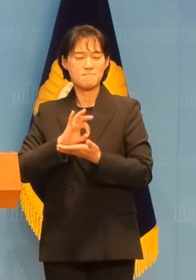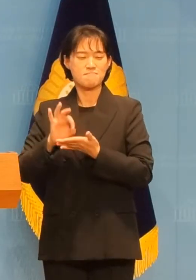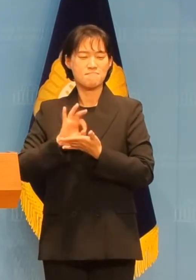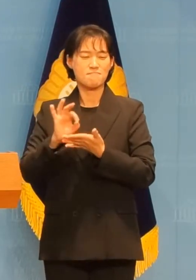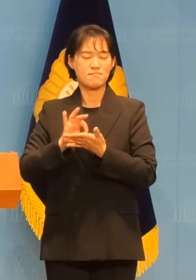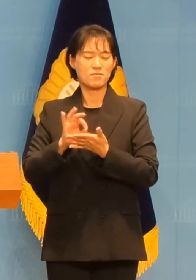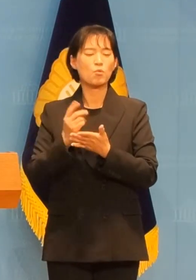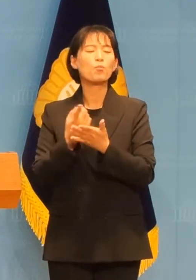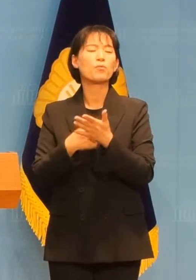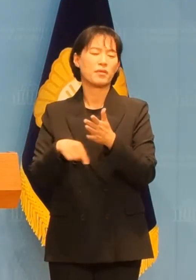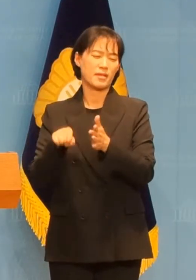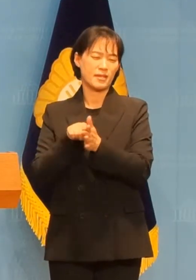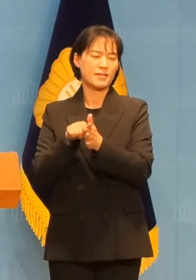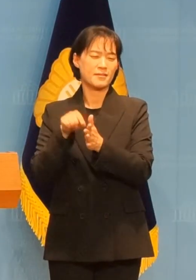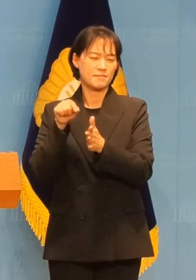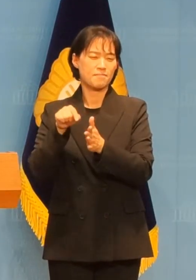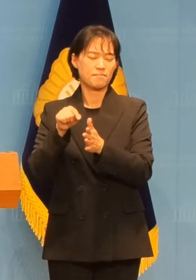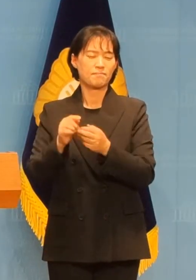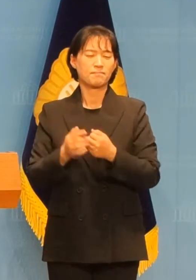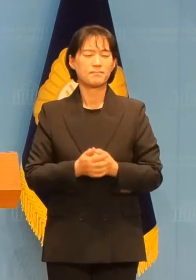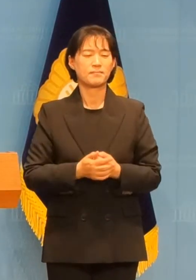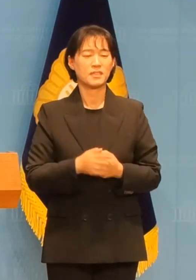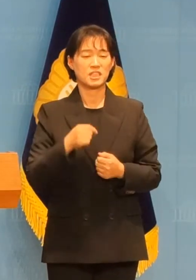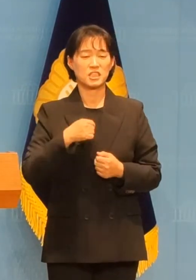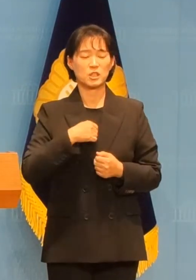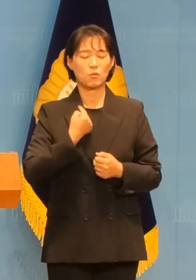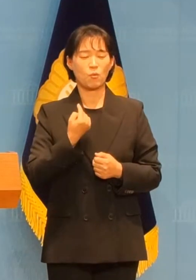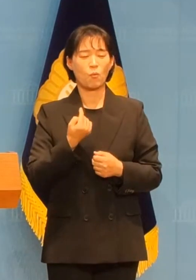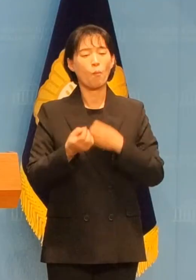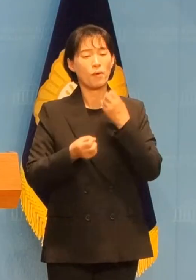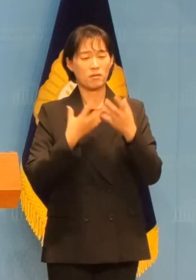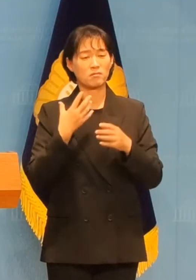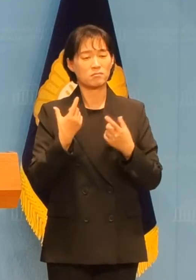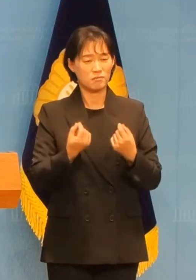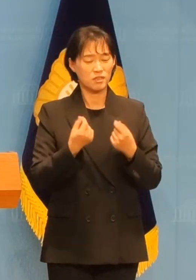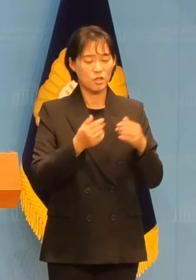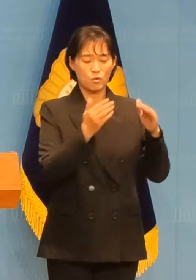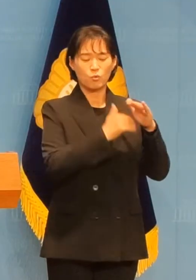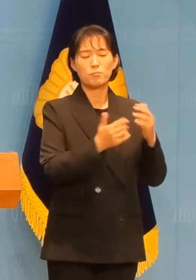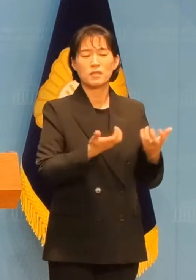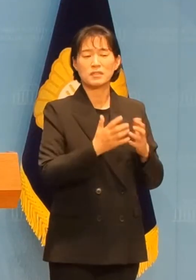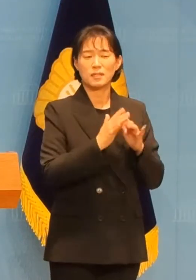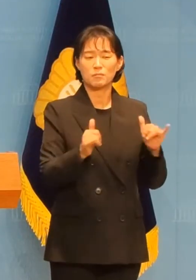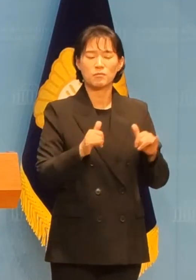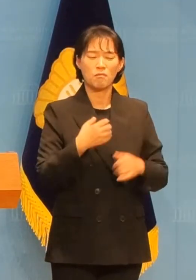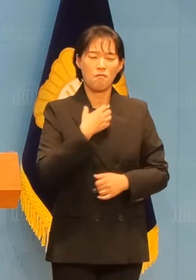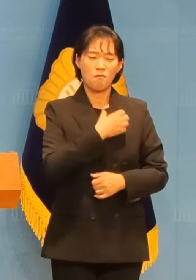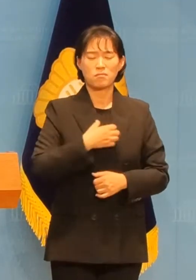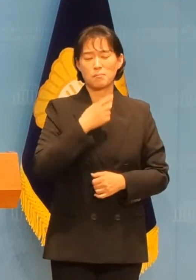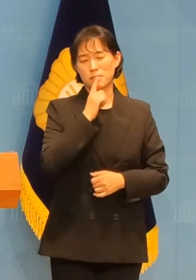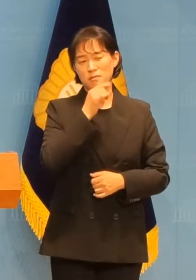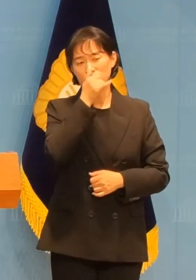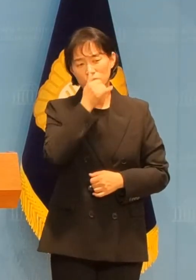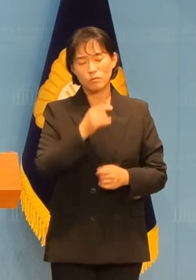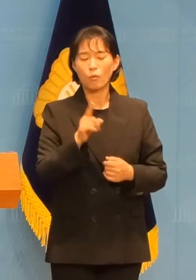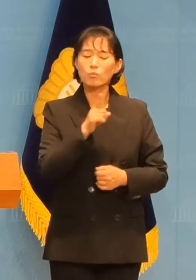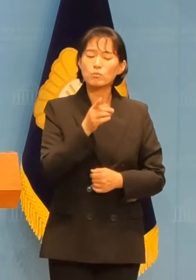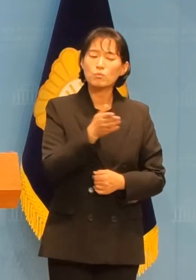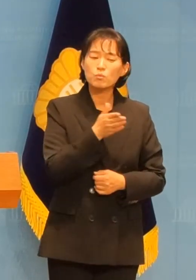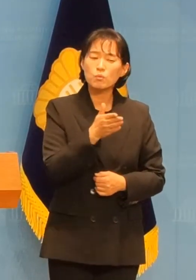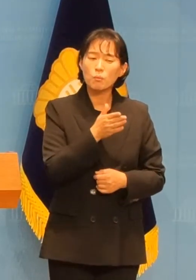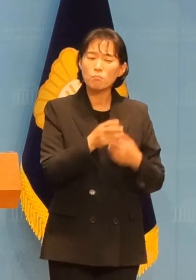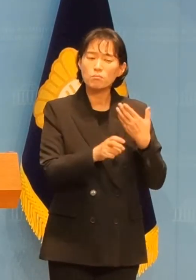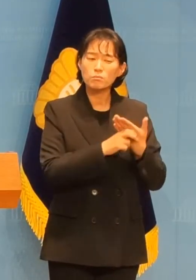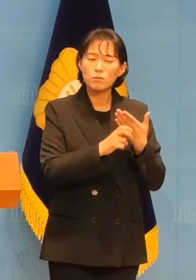왔음을 자인하는 격입니다. 공무원 사회에서도 우려의 목소리가 나오고 있습니다. 어디까지가